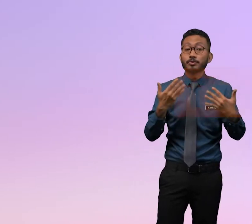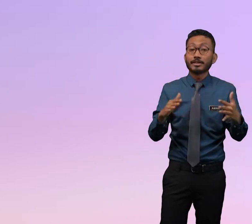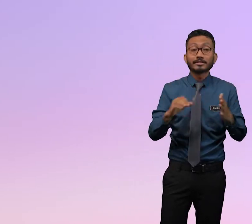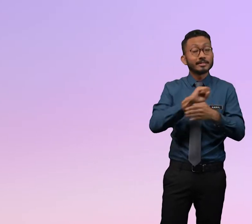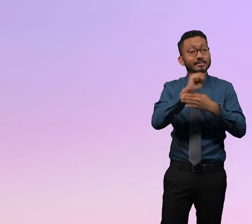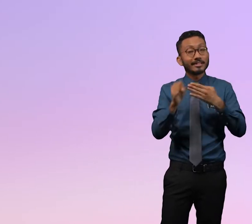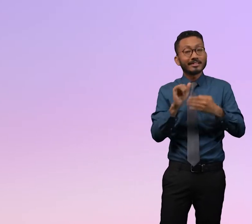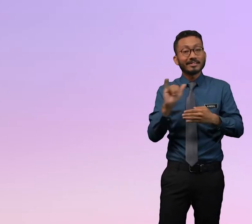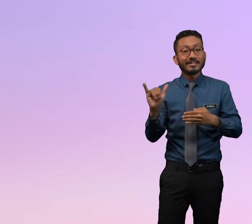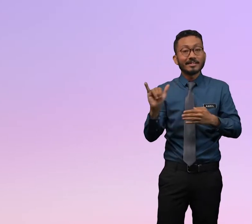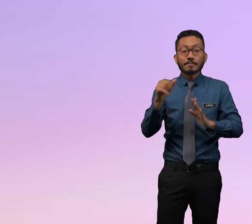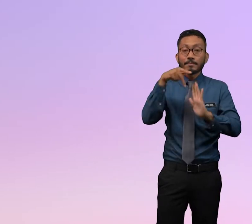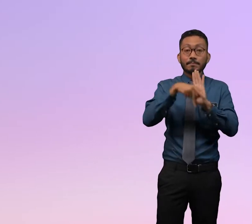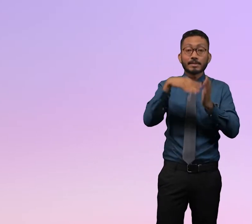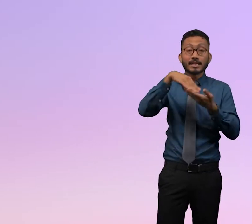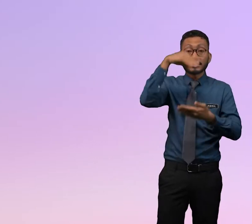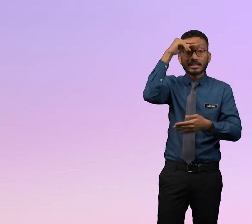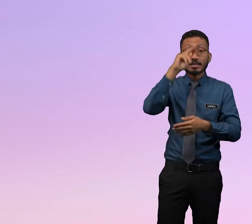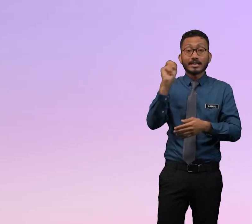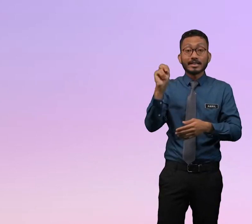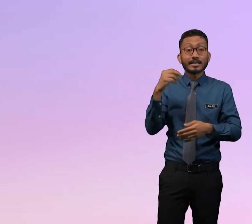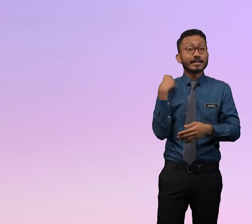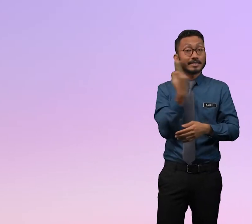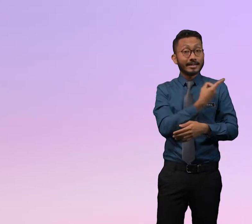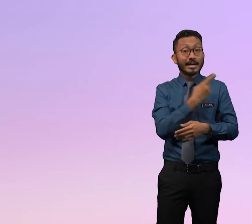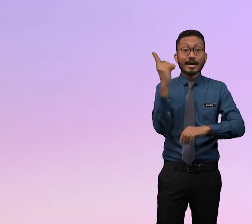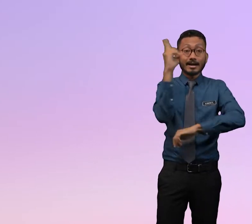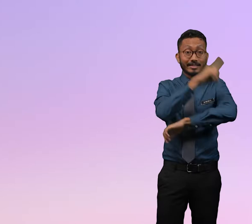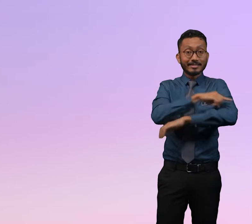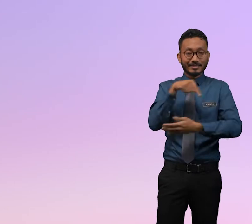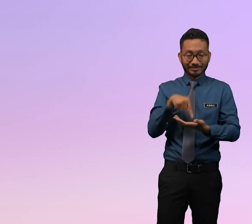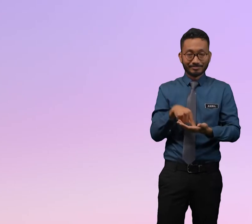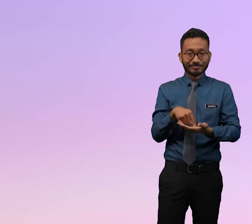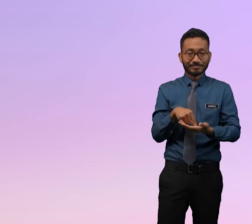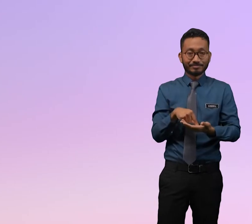Tak terletak ingat pembelajaran kita hari ini.